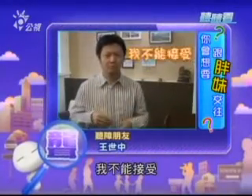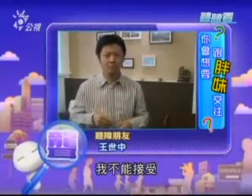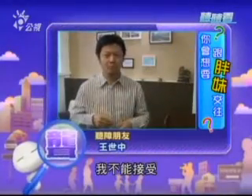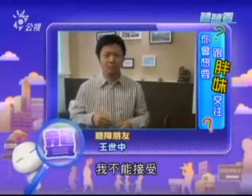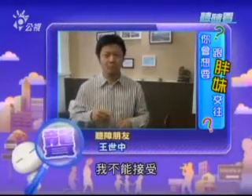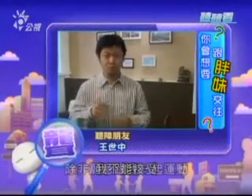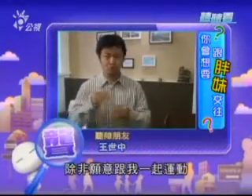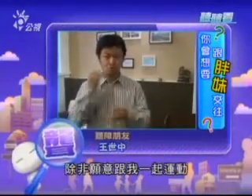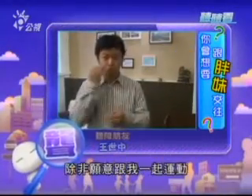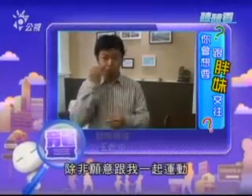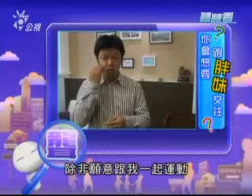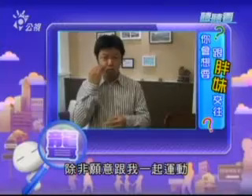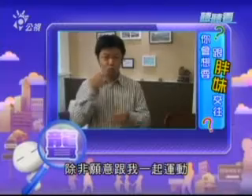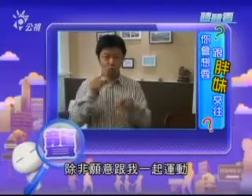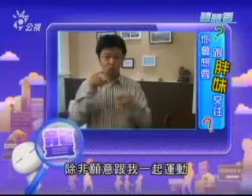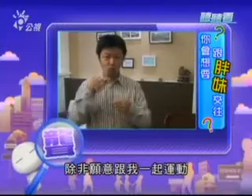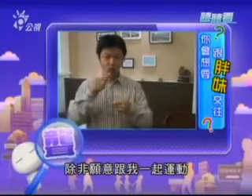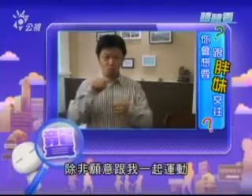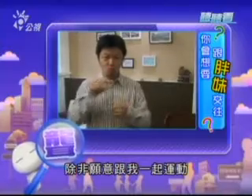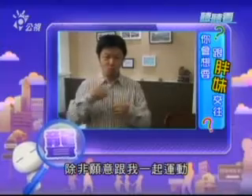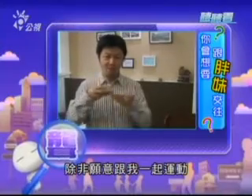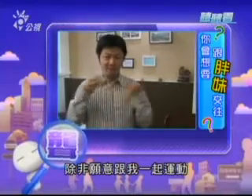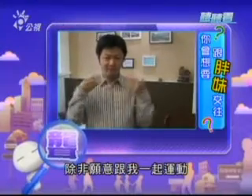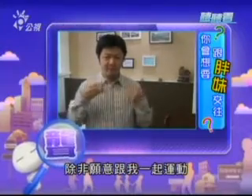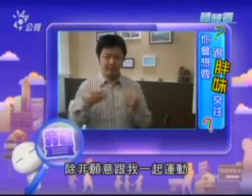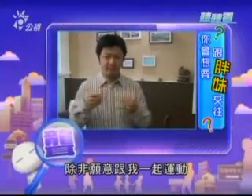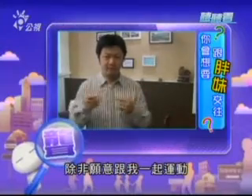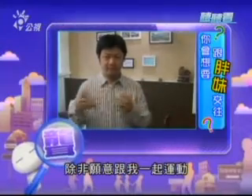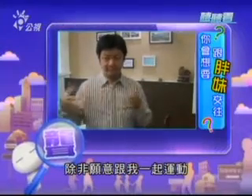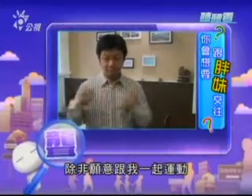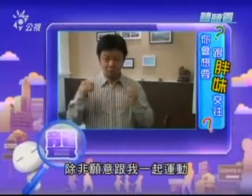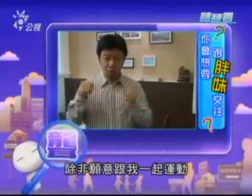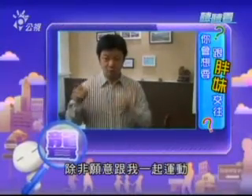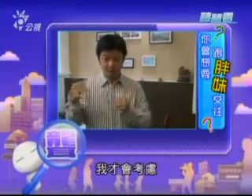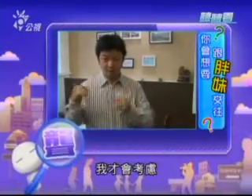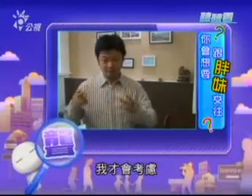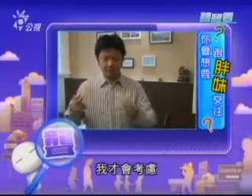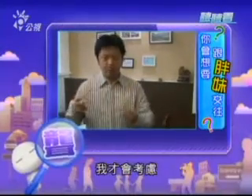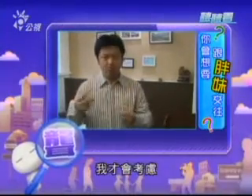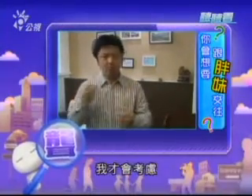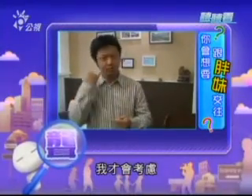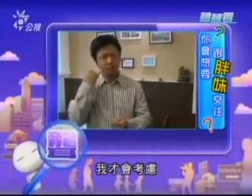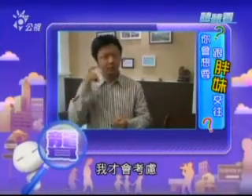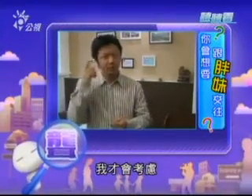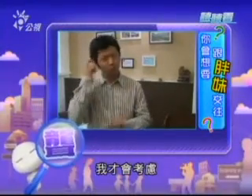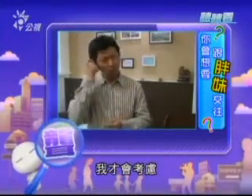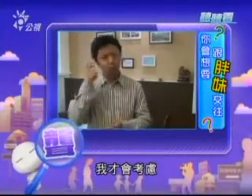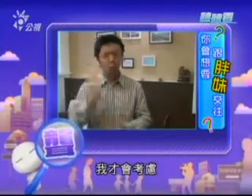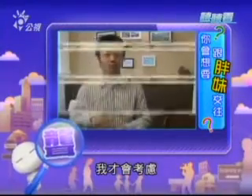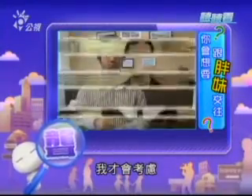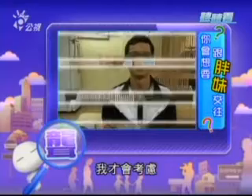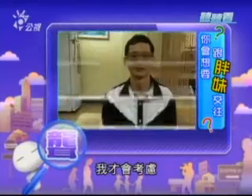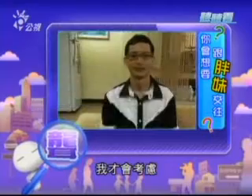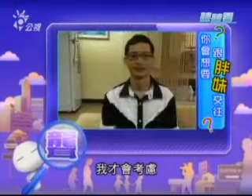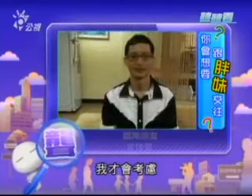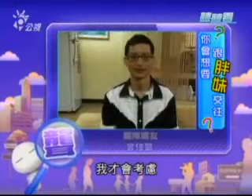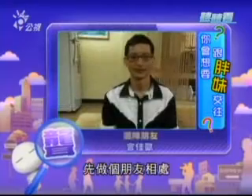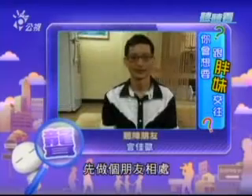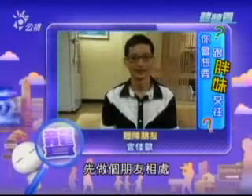受，除非愿意跟我一起运动，我才会考虑。 先